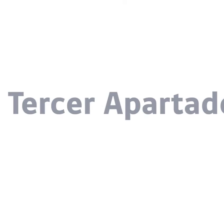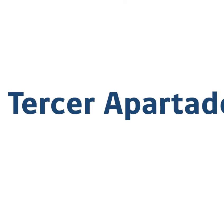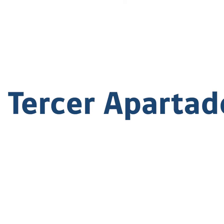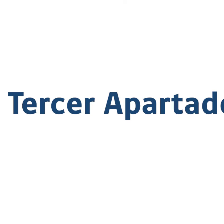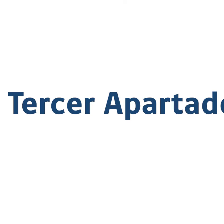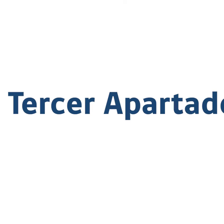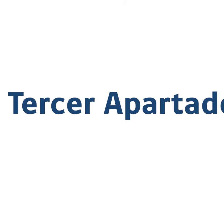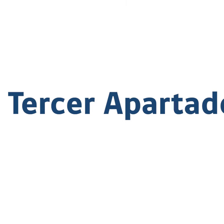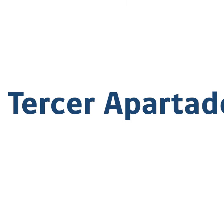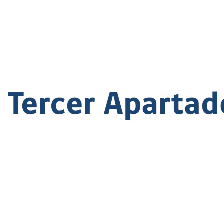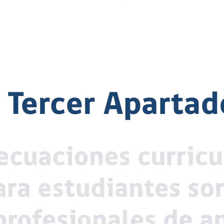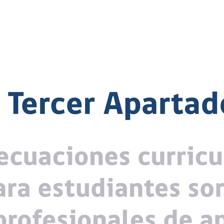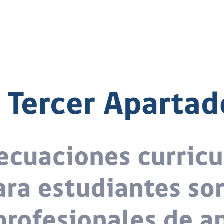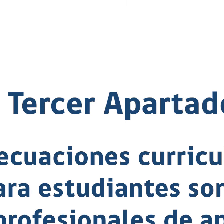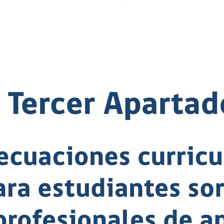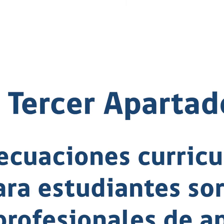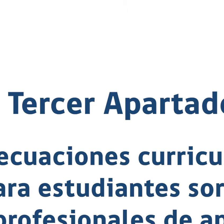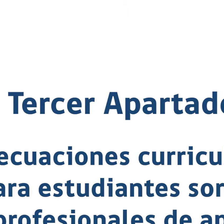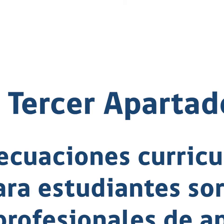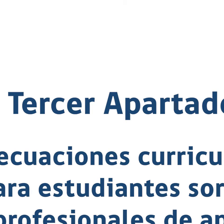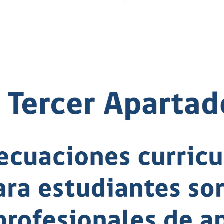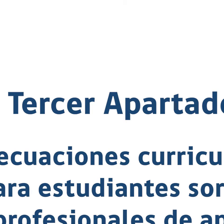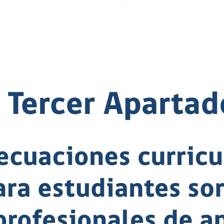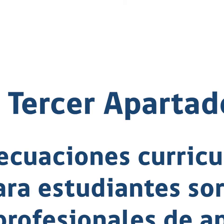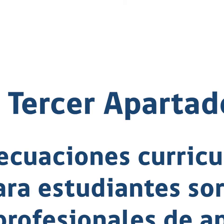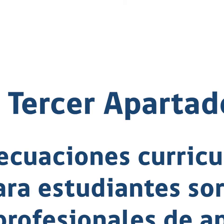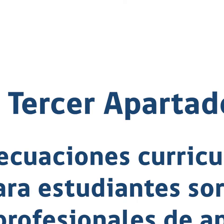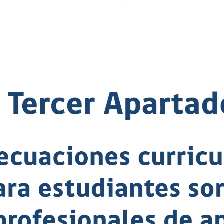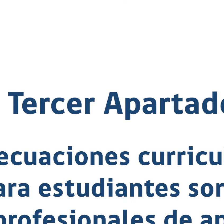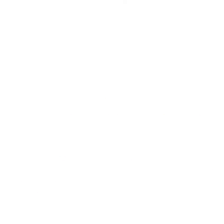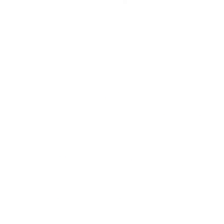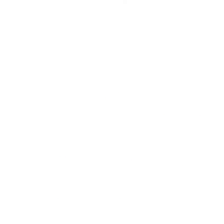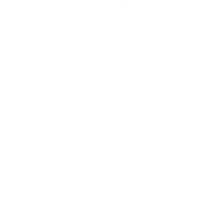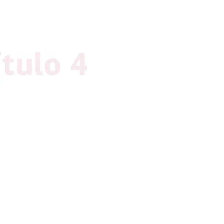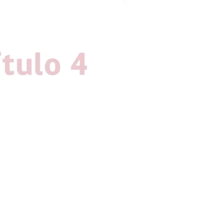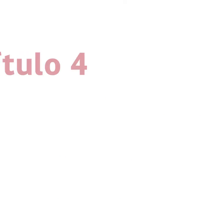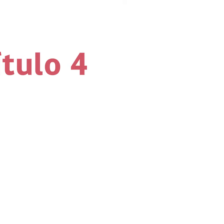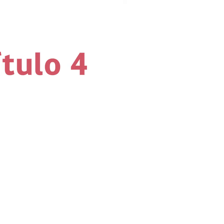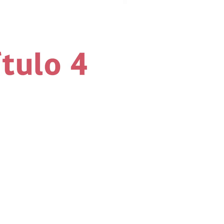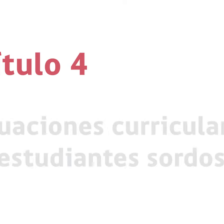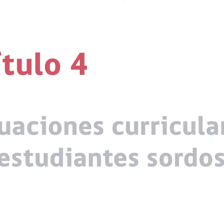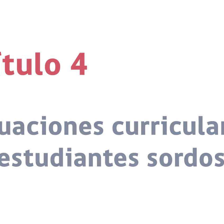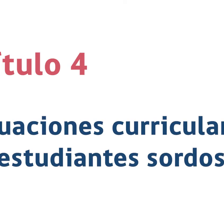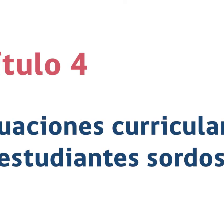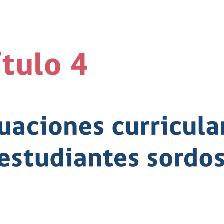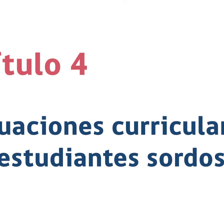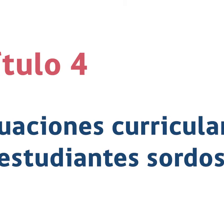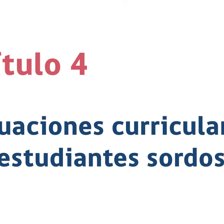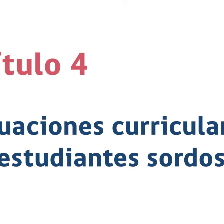Tercer apartado. Adecuaciones curriculares para estudiantes sordos y profesionales de apoyo. Capítulo 4. Adecuaciones curriculares